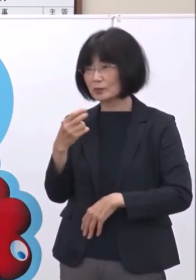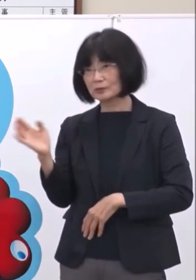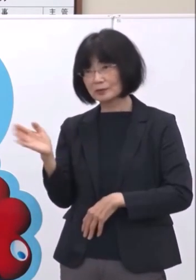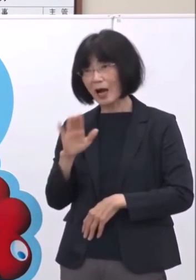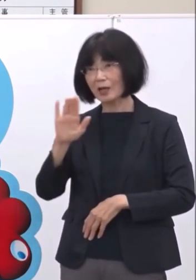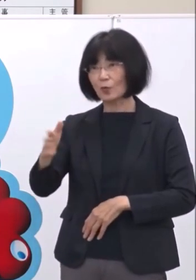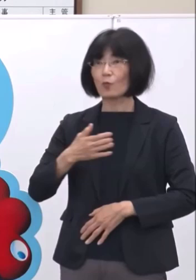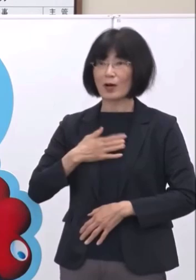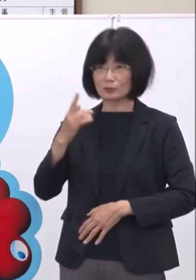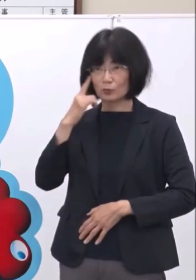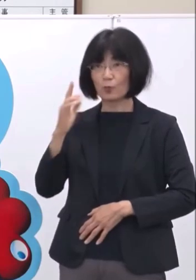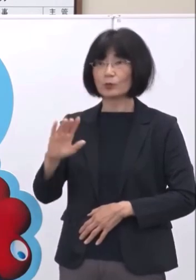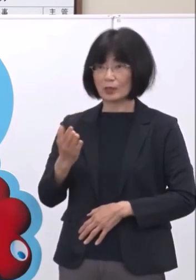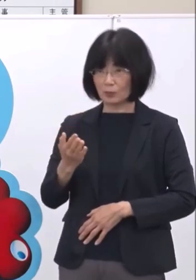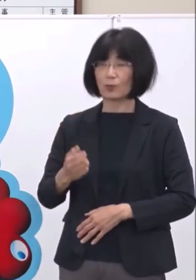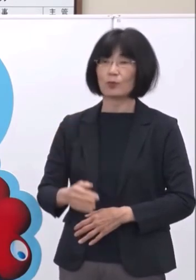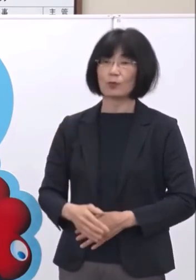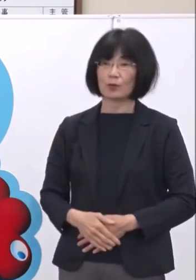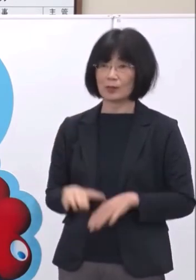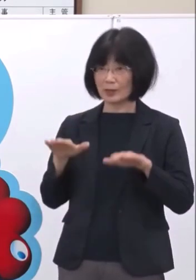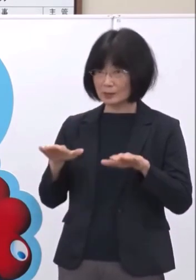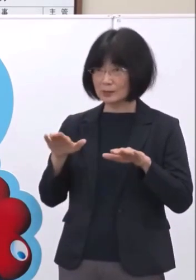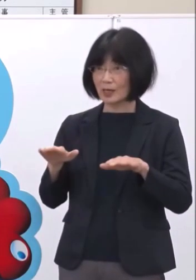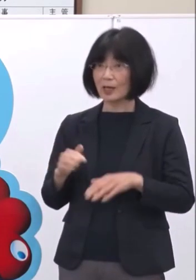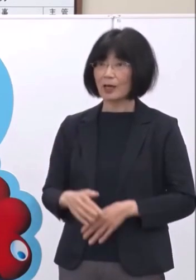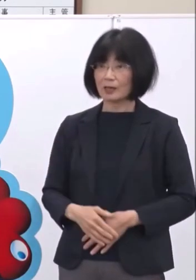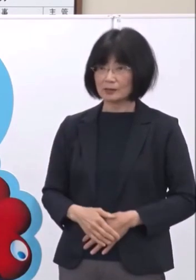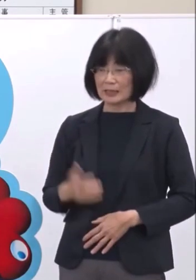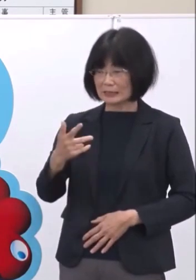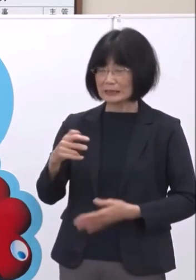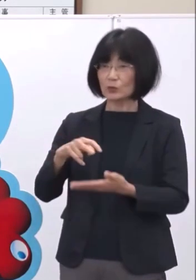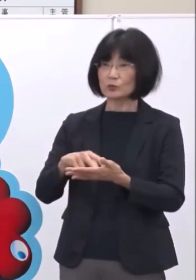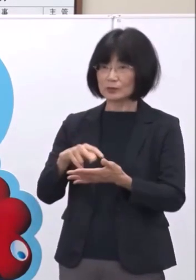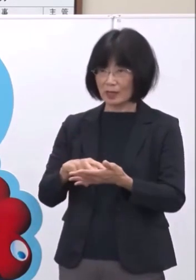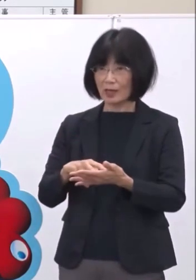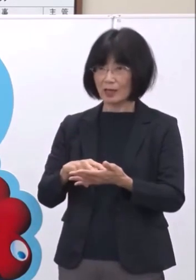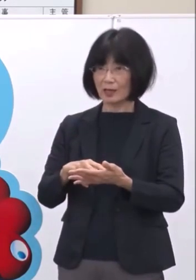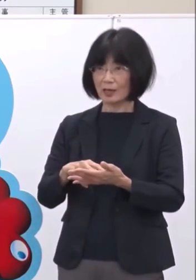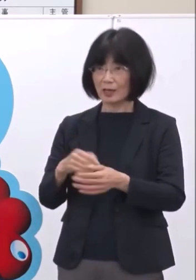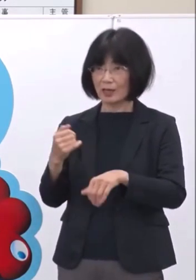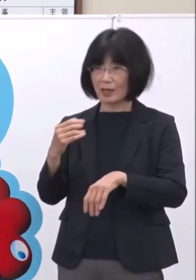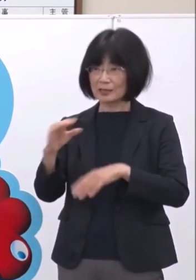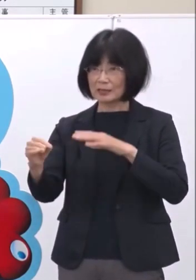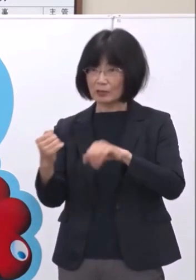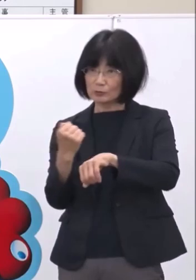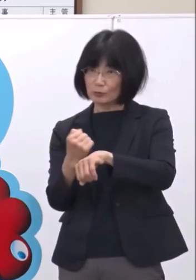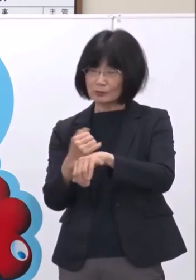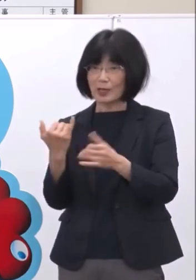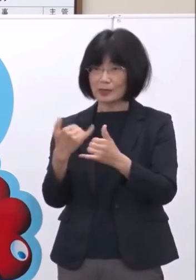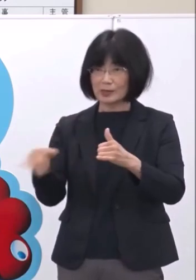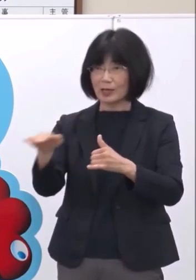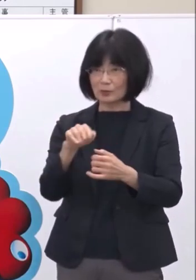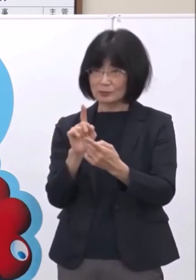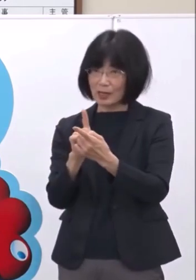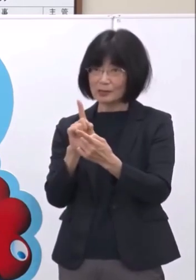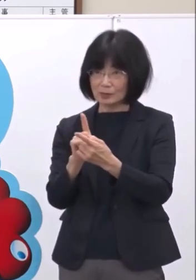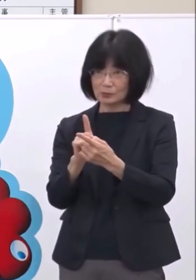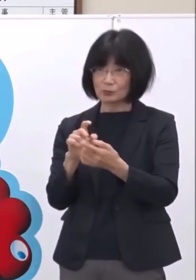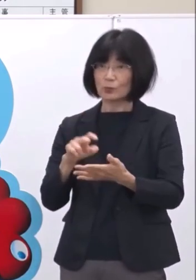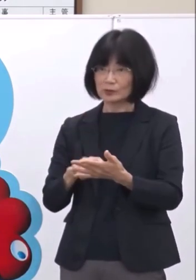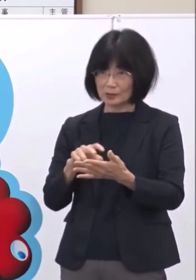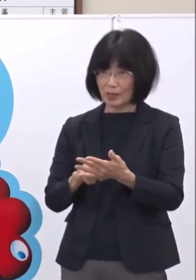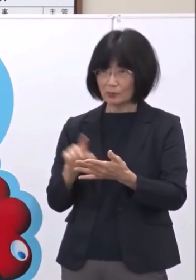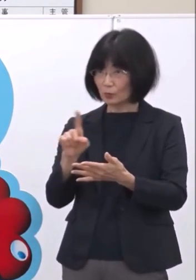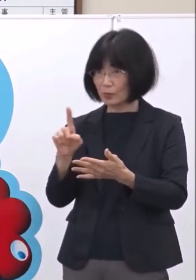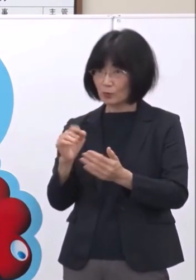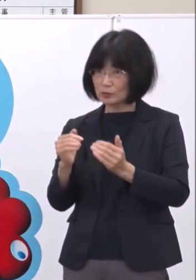ということになるかなとは思うんですけれども、現時点でその市として帰宅困難者対策にどういうふうに取り組んでいこうとされているのか、現状の検討